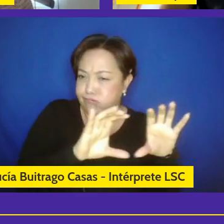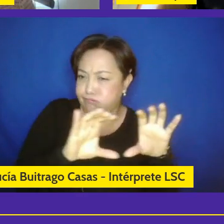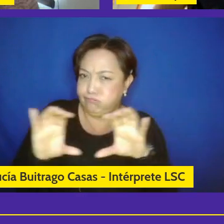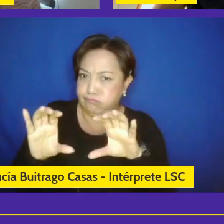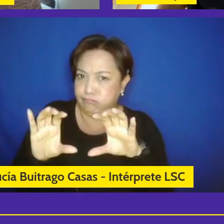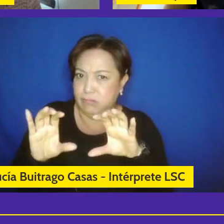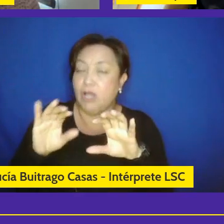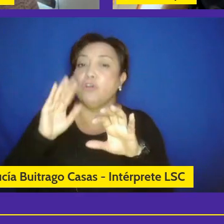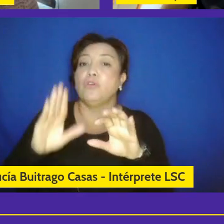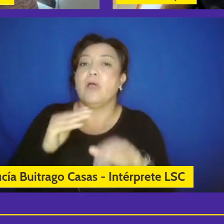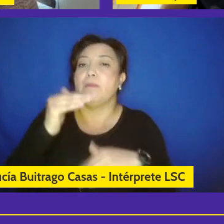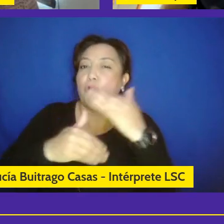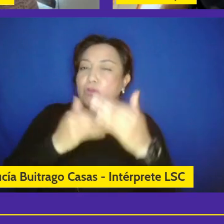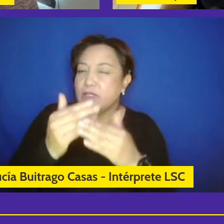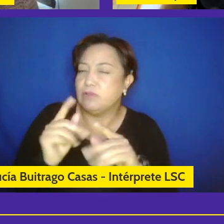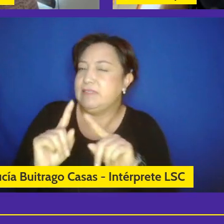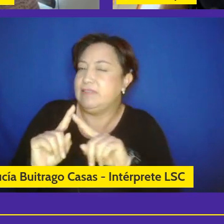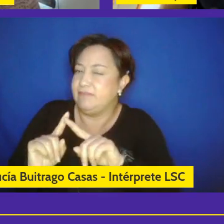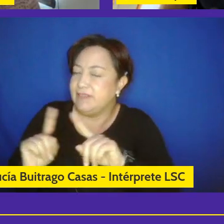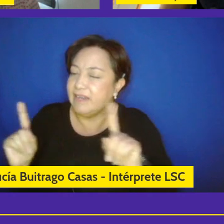hay alguna diferencia, si tienes